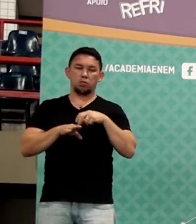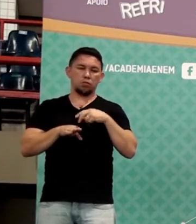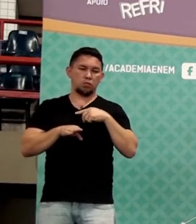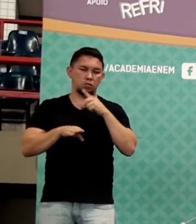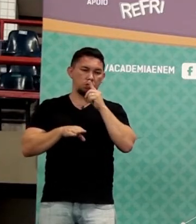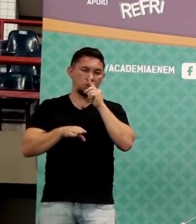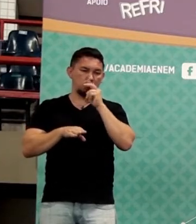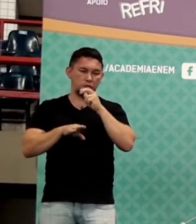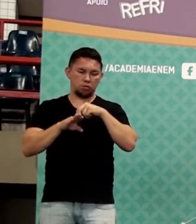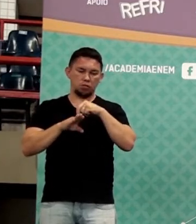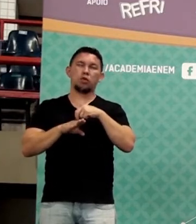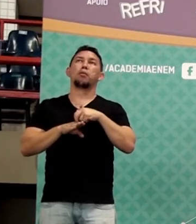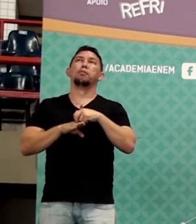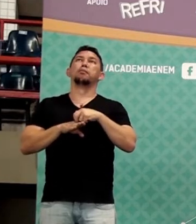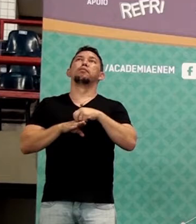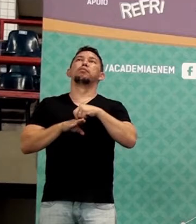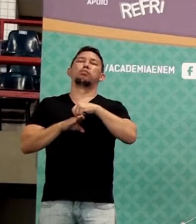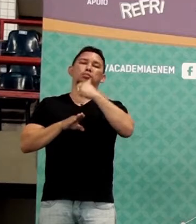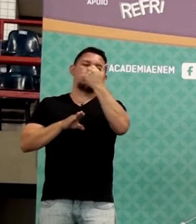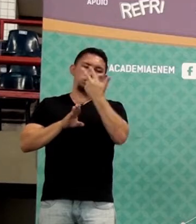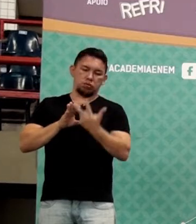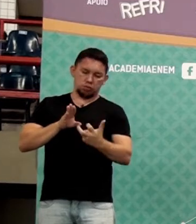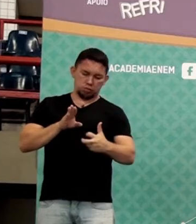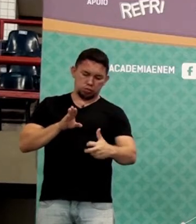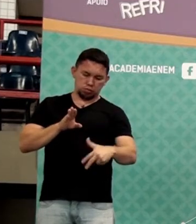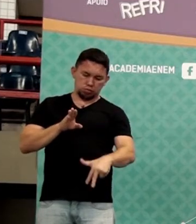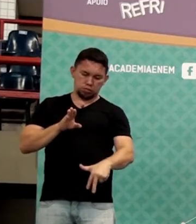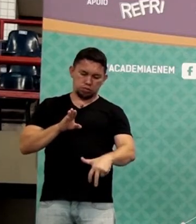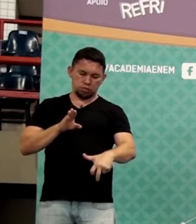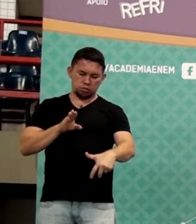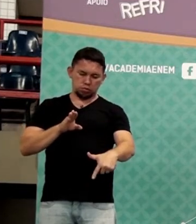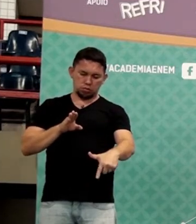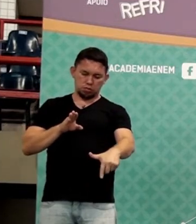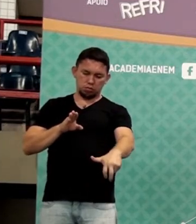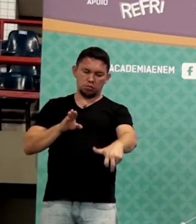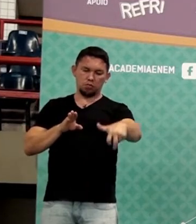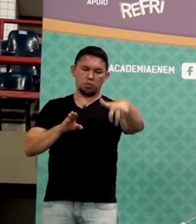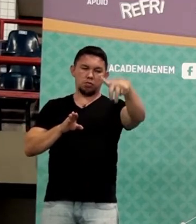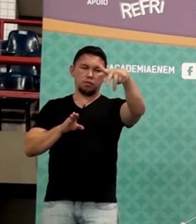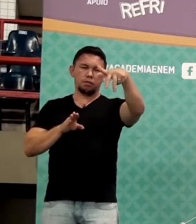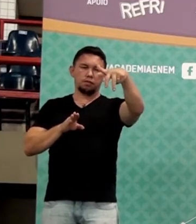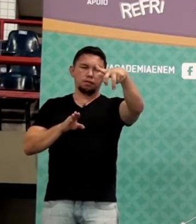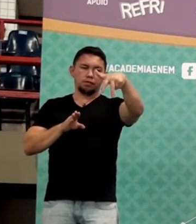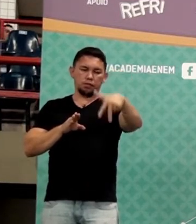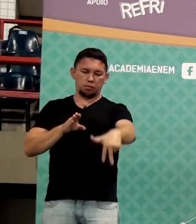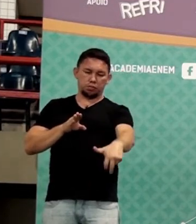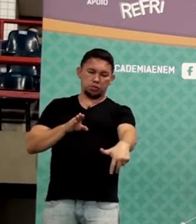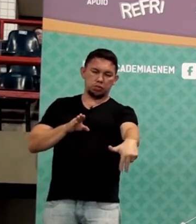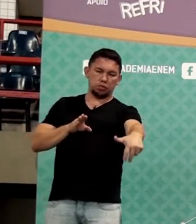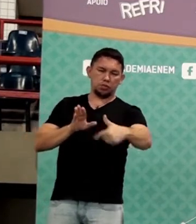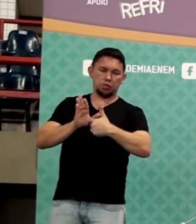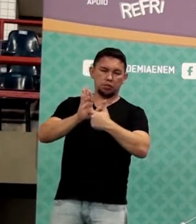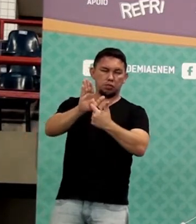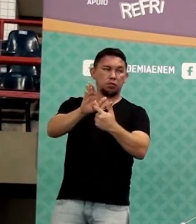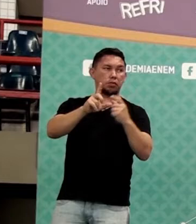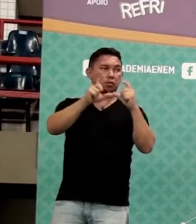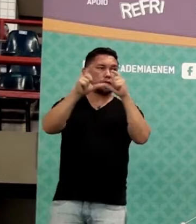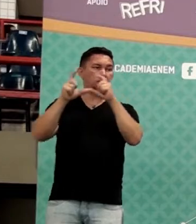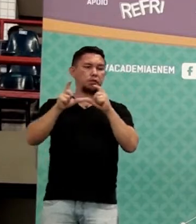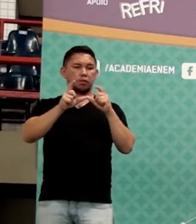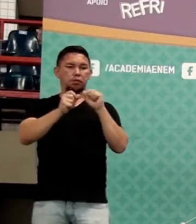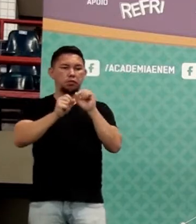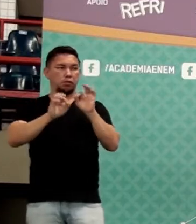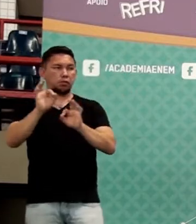assim, respirava, prendia a respiração e ia por debaixo d'água. E eu coloquei aí algumas imagens para mostrar para vocês como que eles